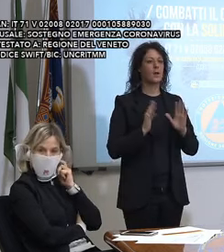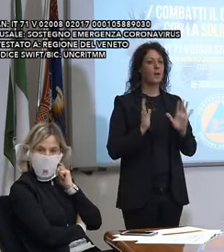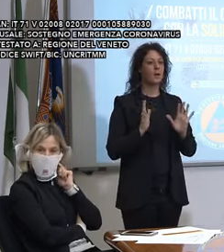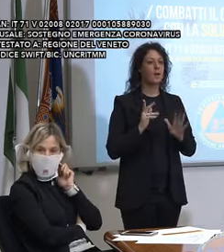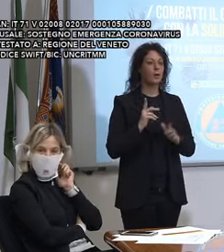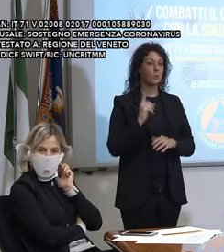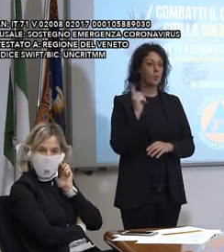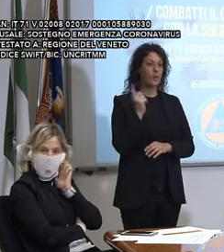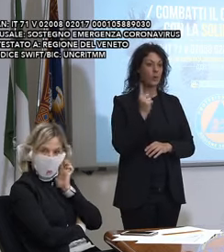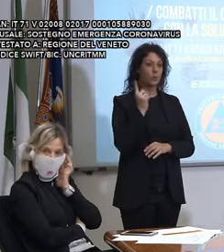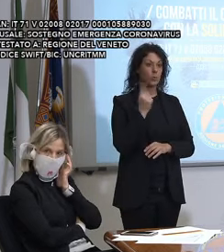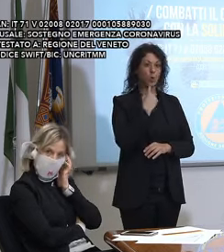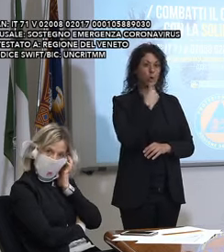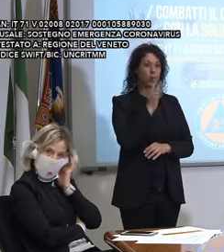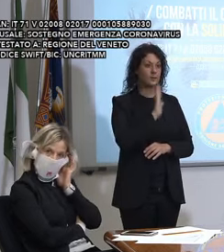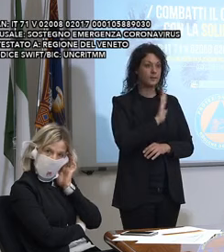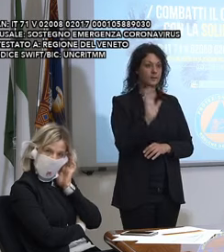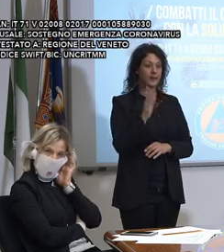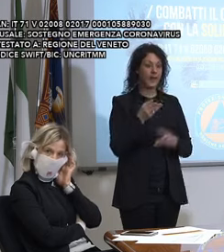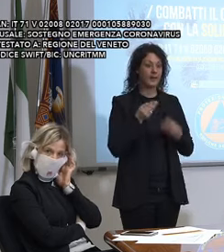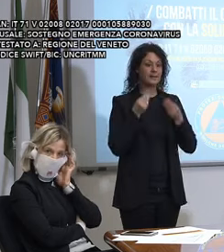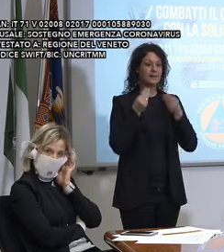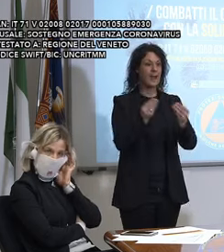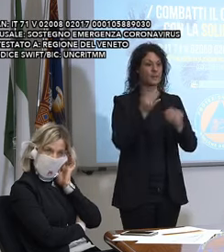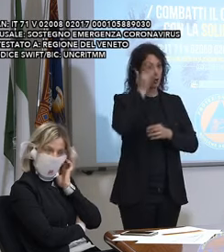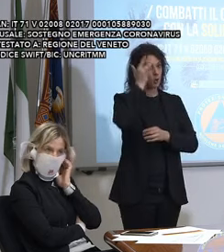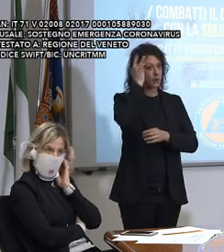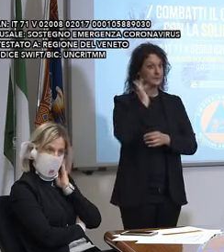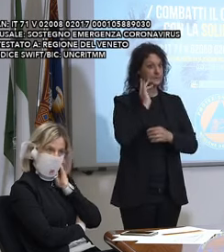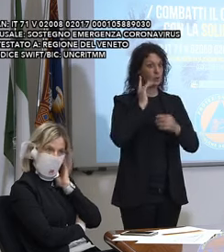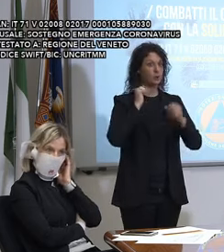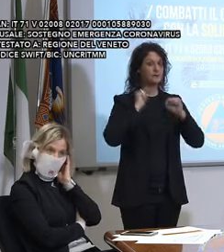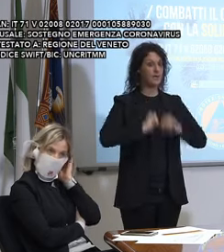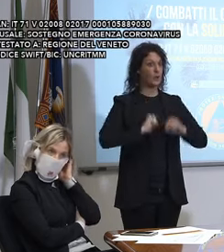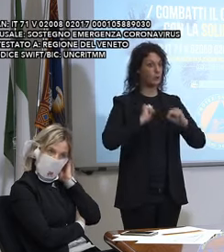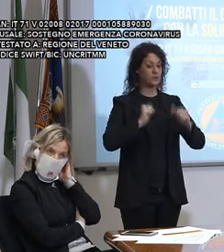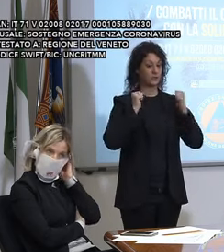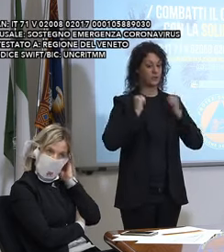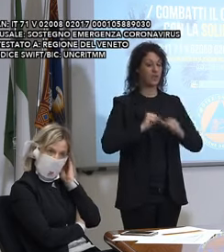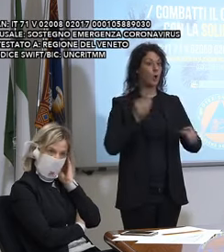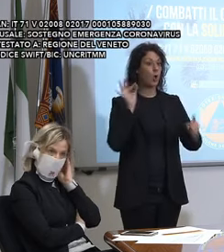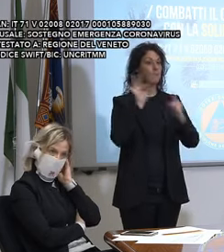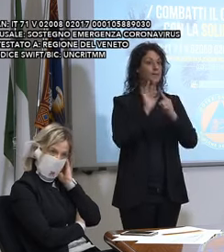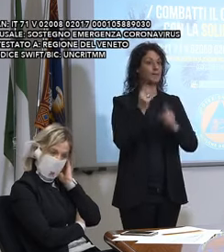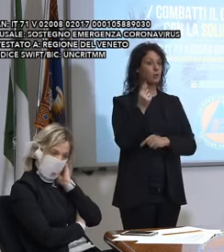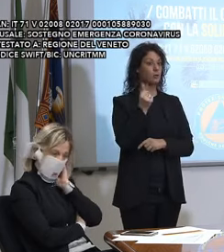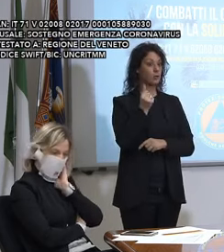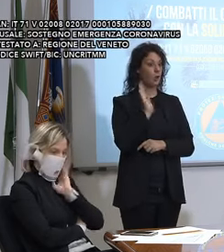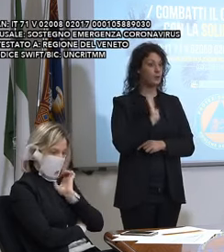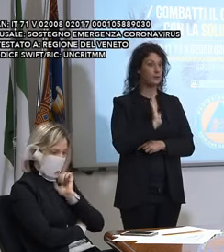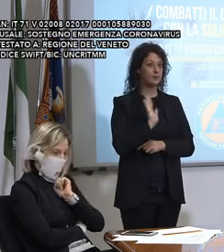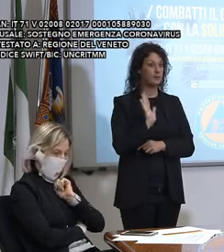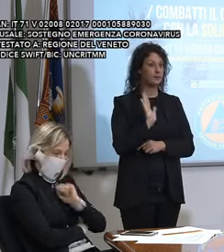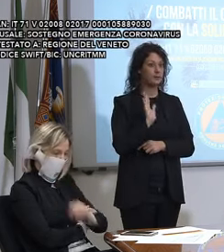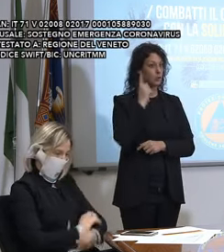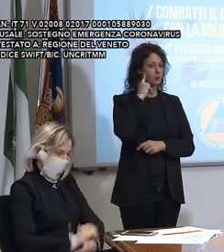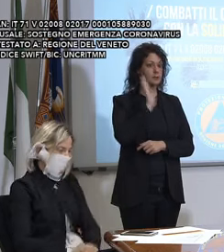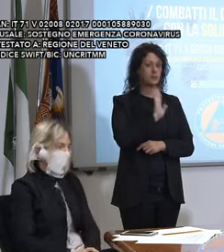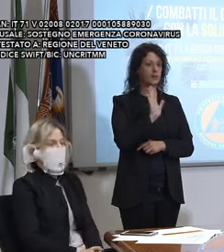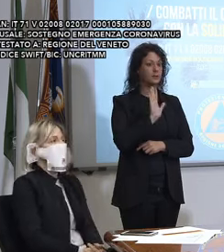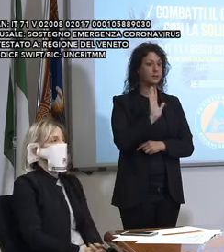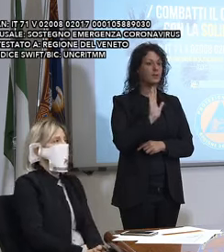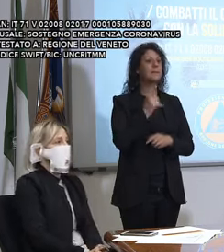di dire che mettiamo a repentaglio la salute dei cittadini per il dio denaro. Se la comunità scientifica dice che non si può